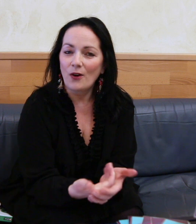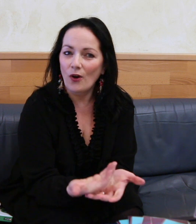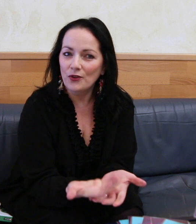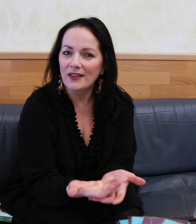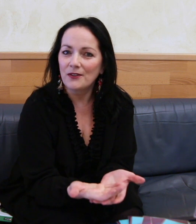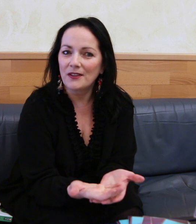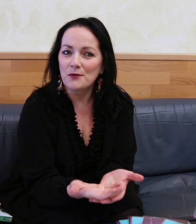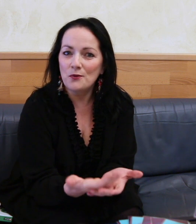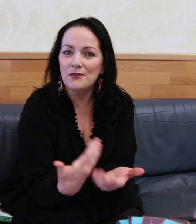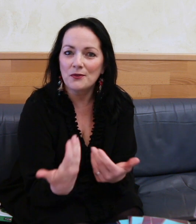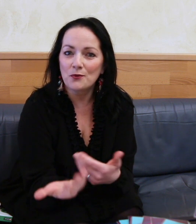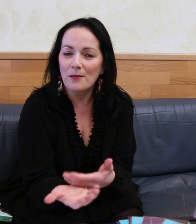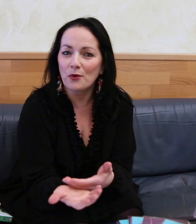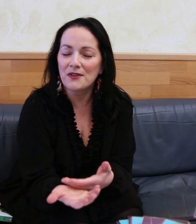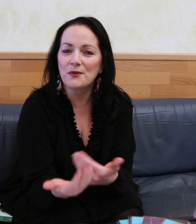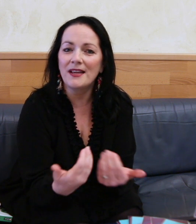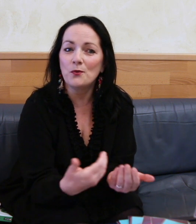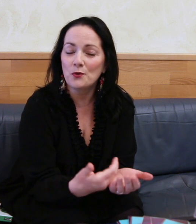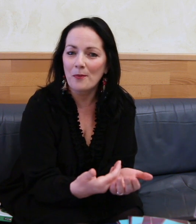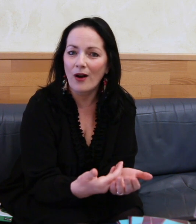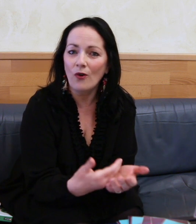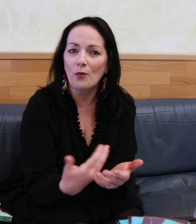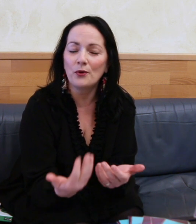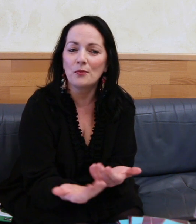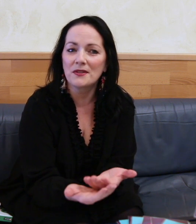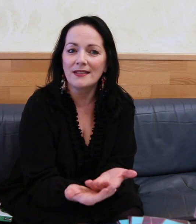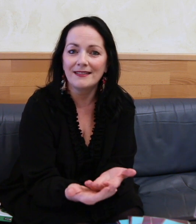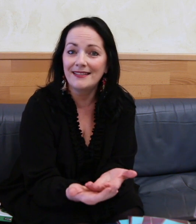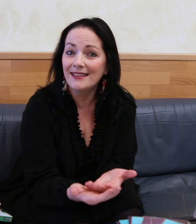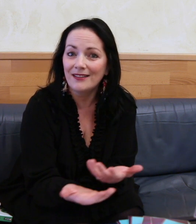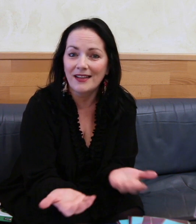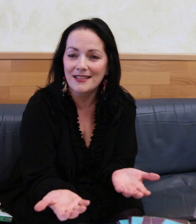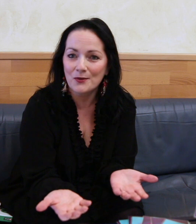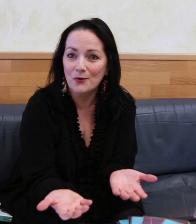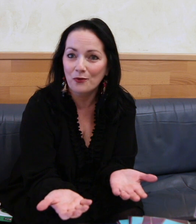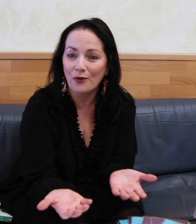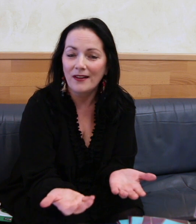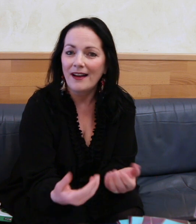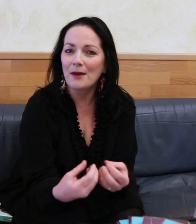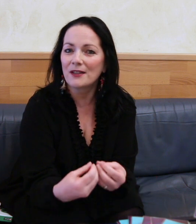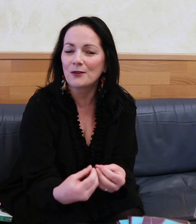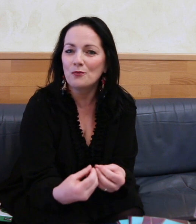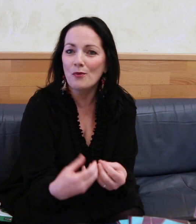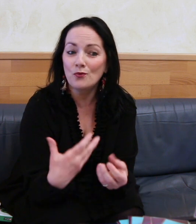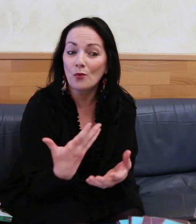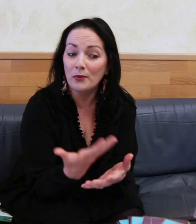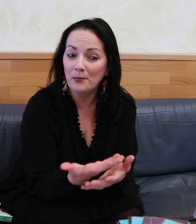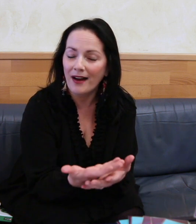Alors, en tant qu'adulte, soit professionnel ou soit parent, on peut commencer dès la naissance de l'enfant. À partir du moment où on lui parle,